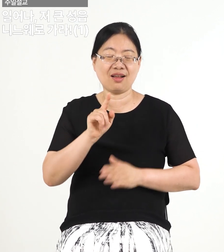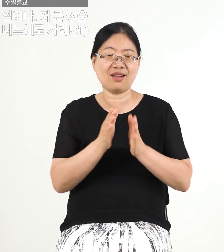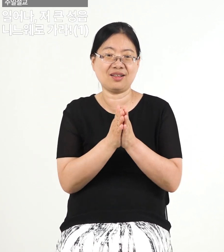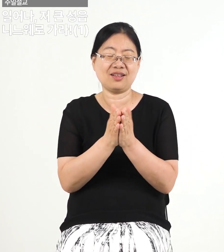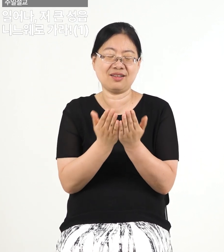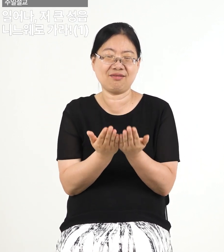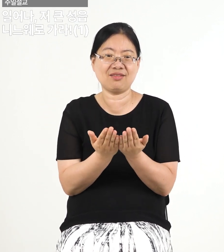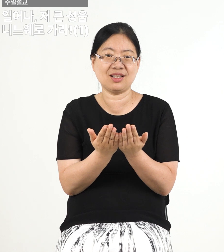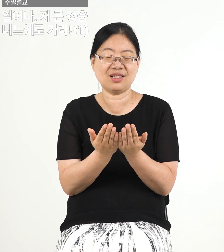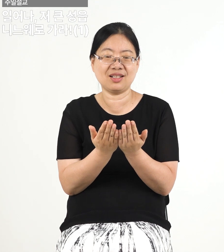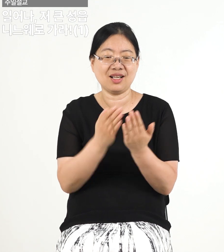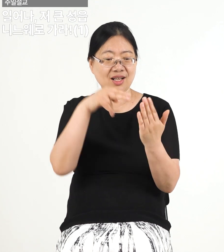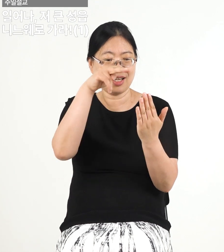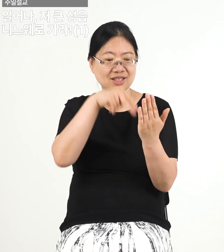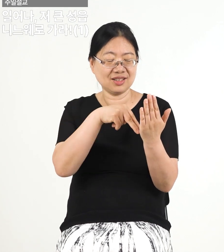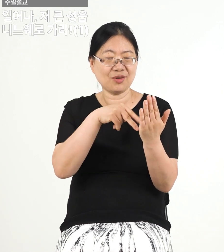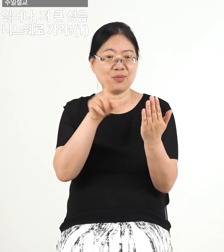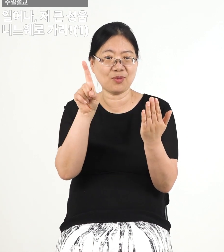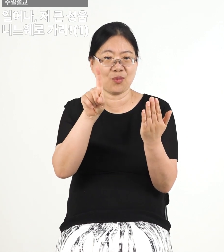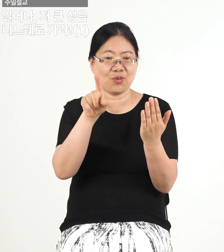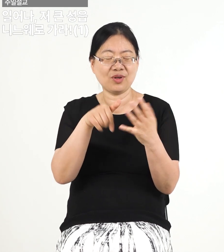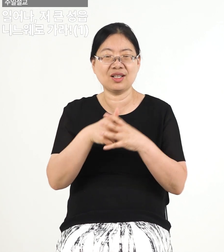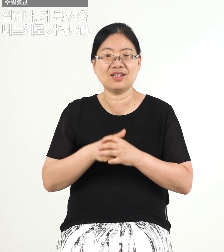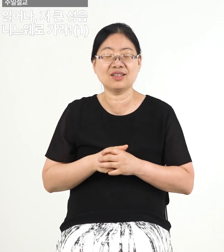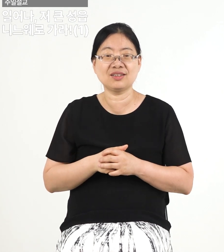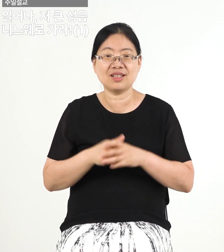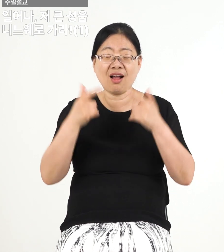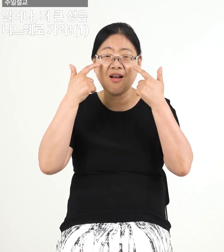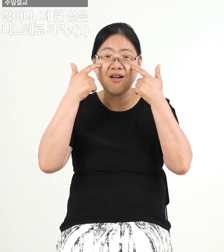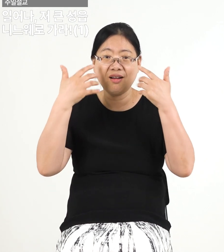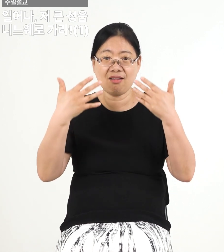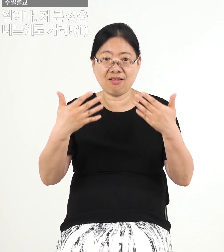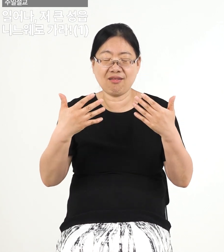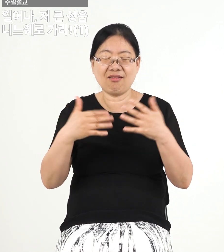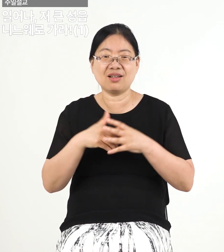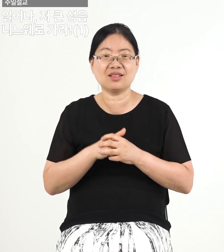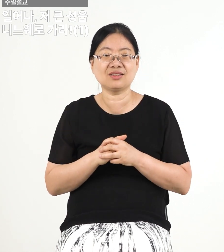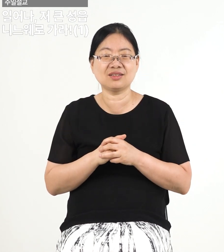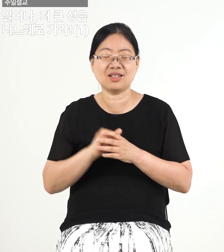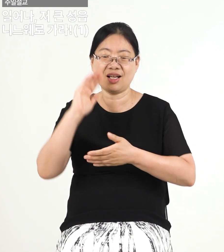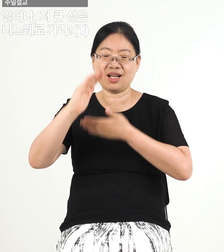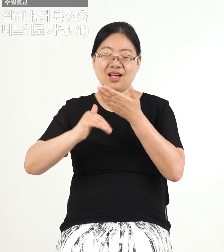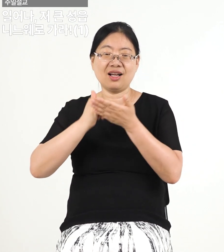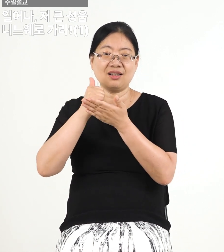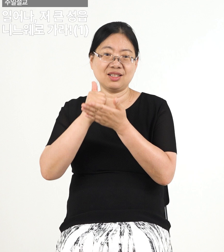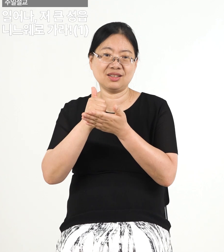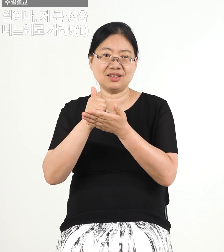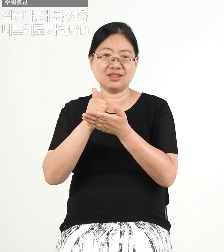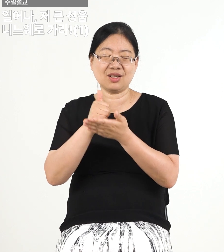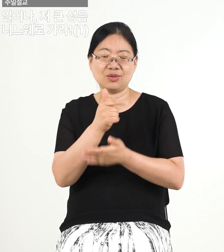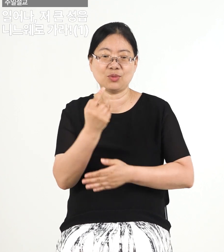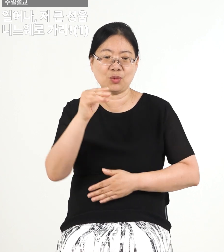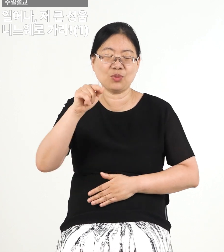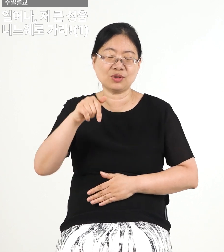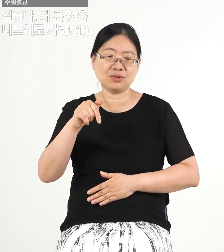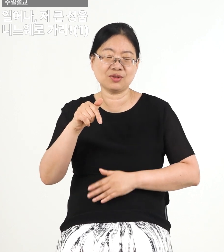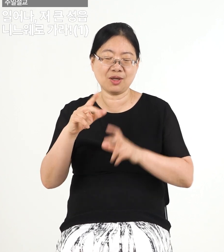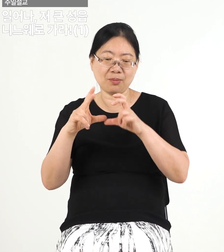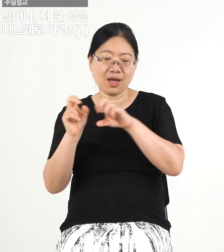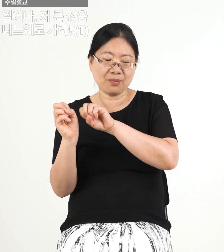요나서를 일로라니까 정확하게 하나님의 노룩